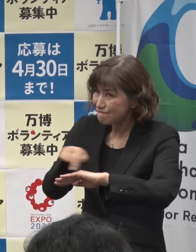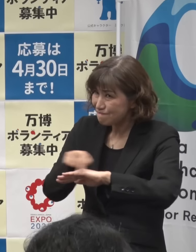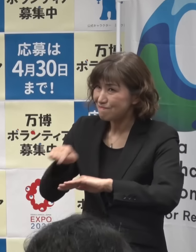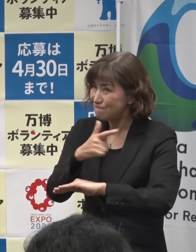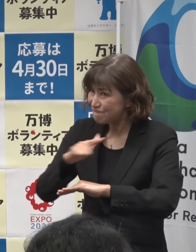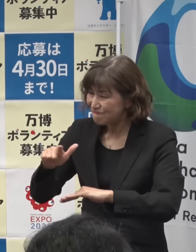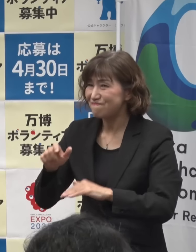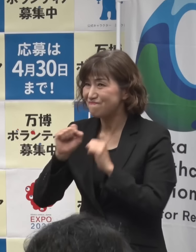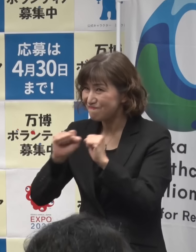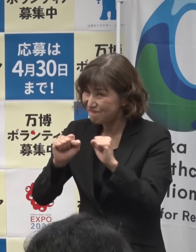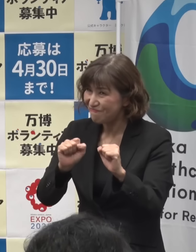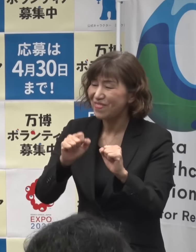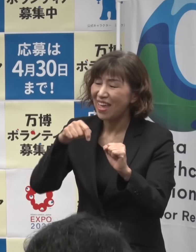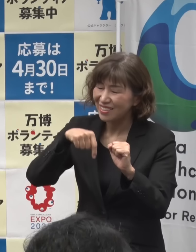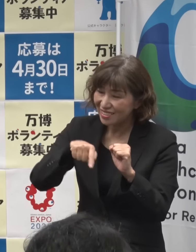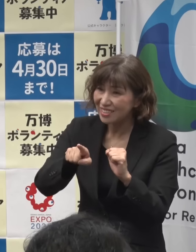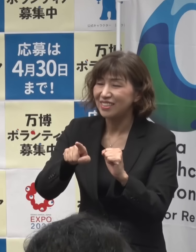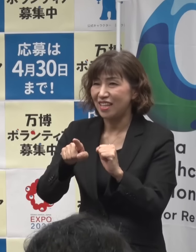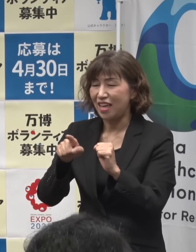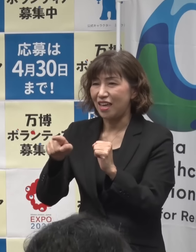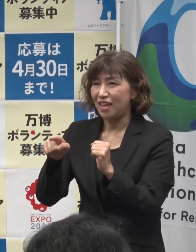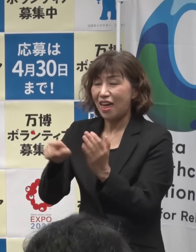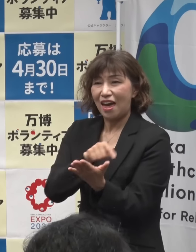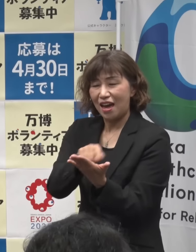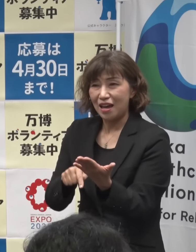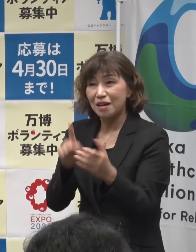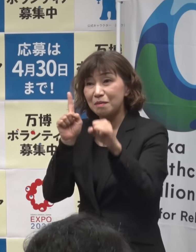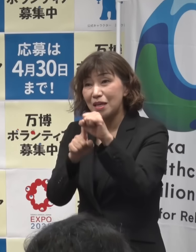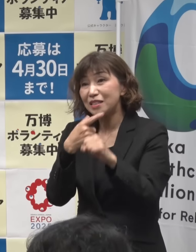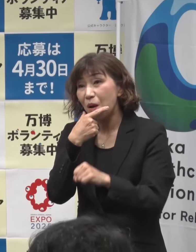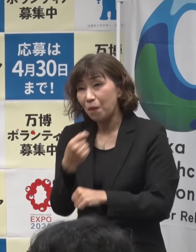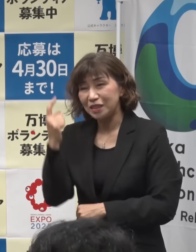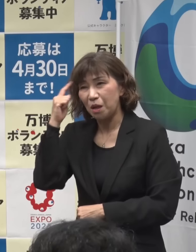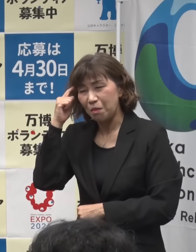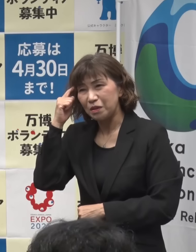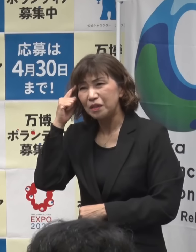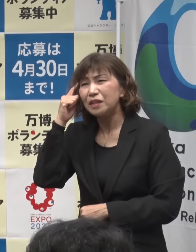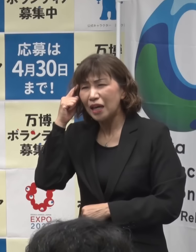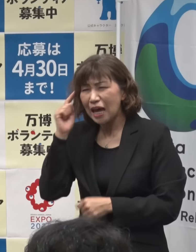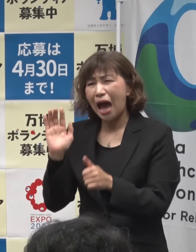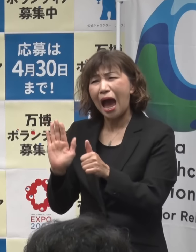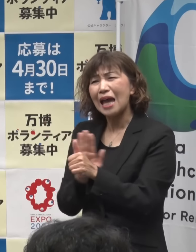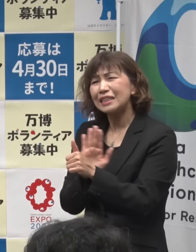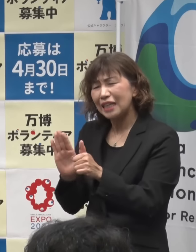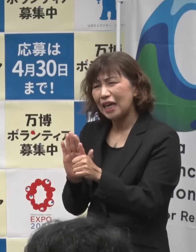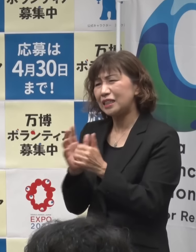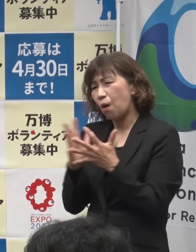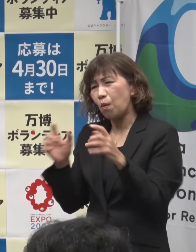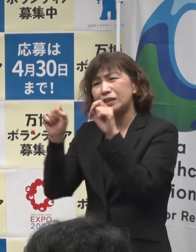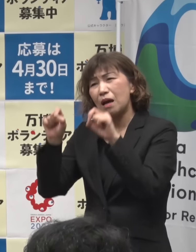のやっていってあの脱却をあの目指してもらえたらと思います。ただ背景にはもっと大きな問題があるというふうに思っています。